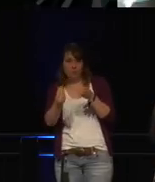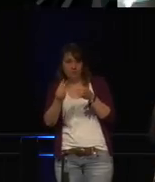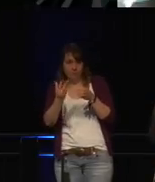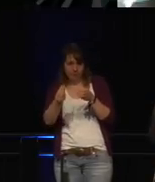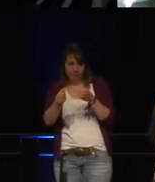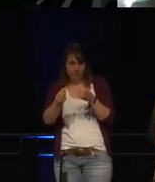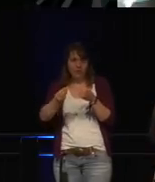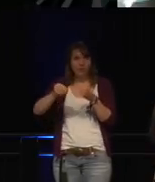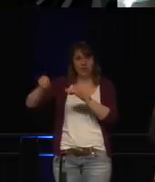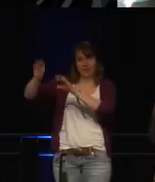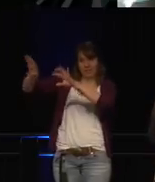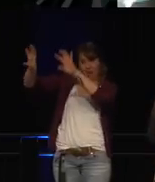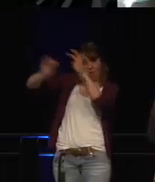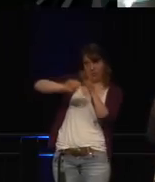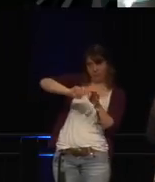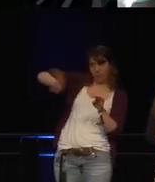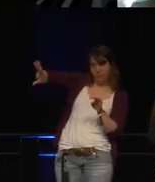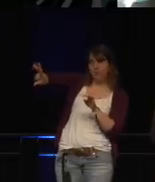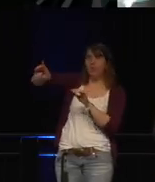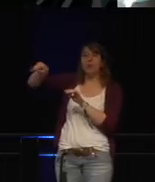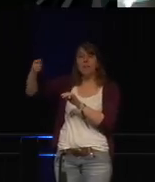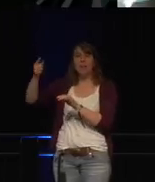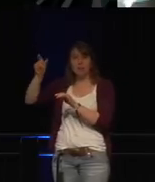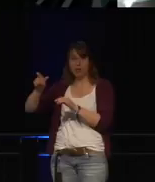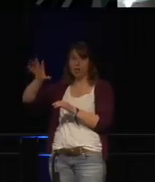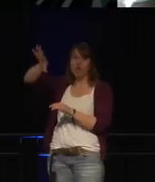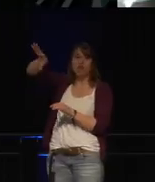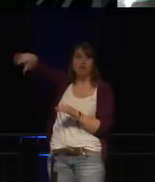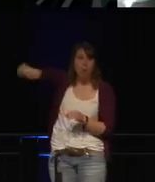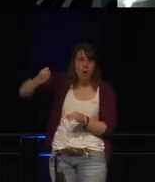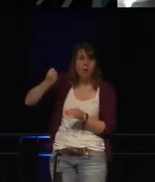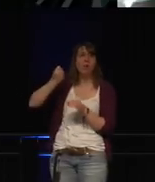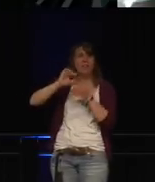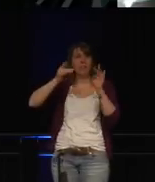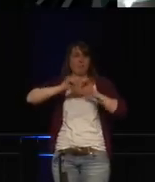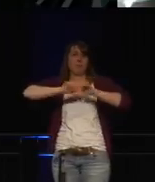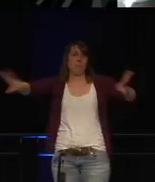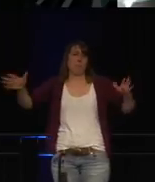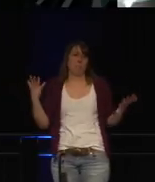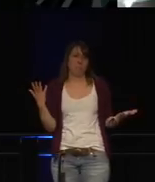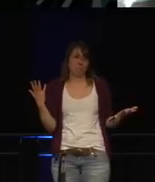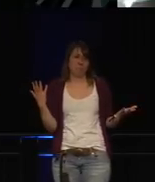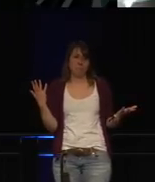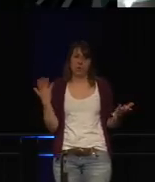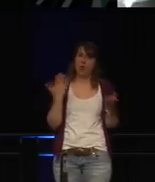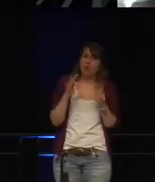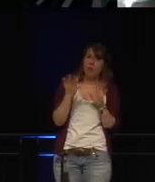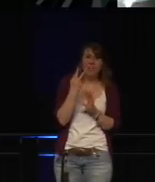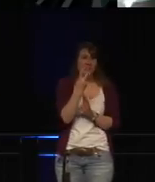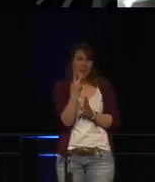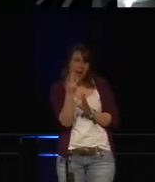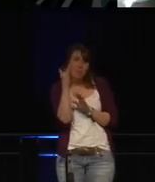los niños en los datos de Cloud Pets ya fue robada y estaba en público en